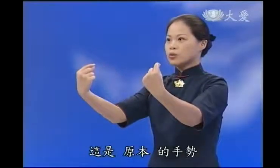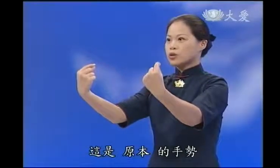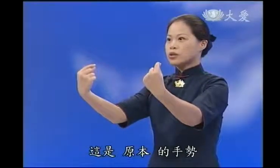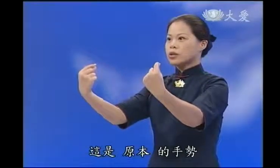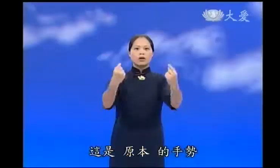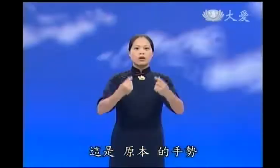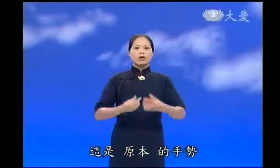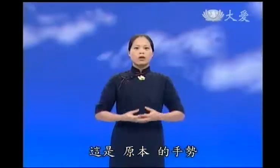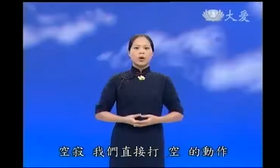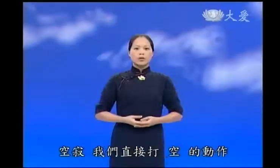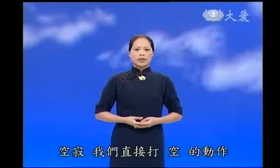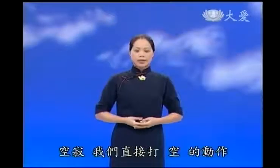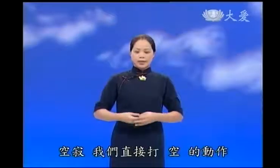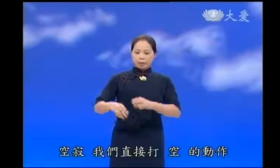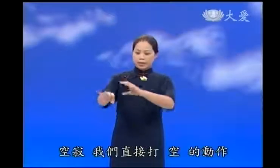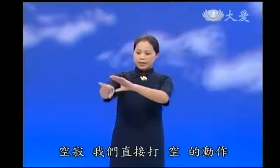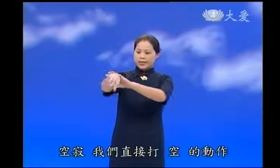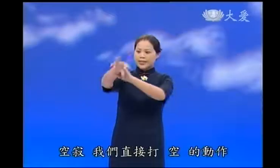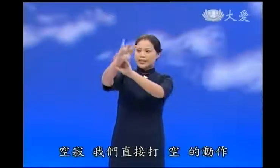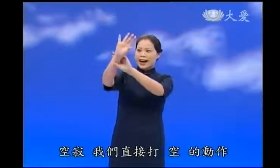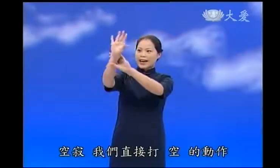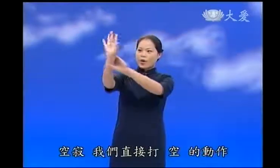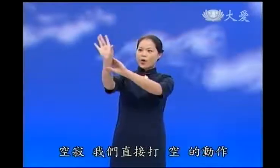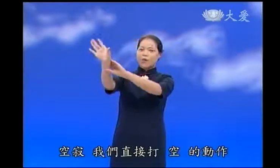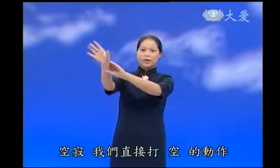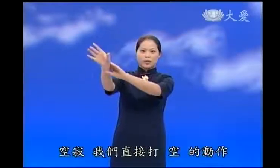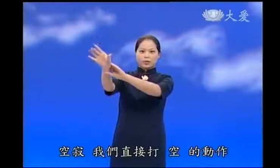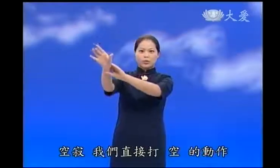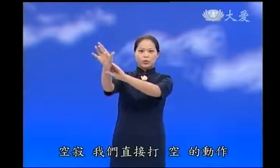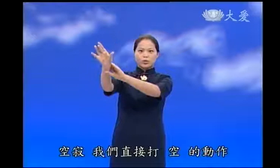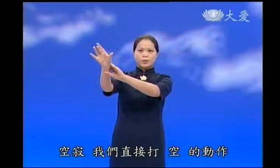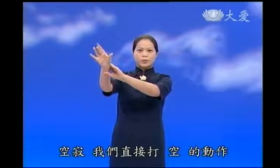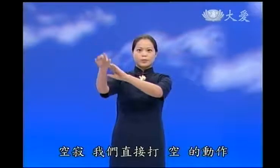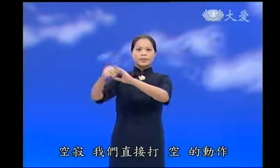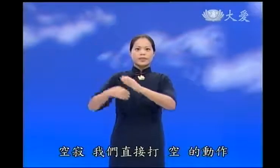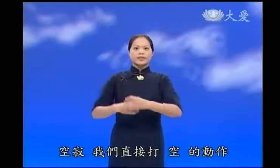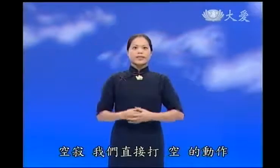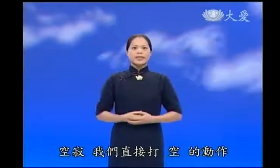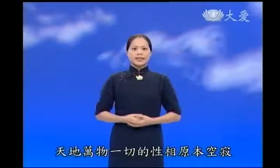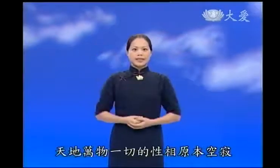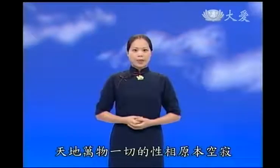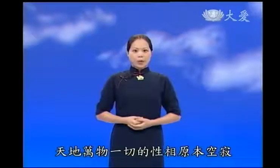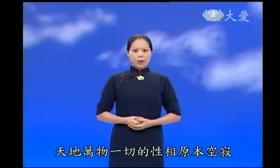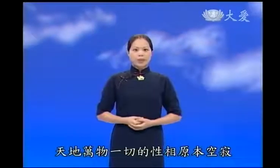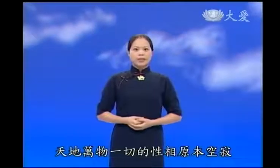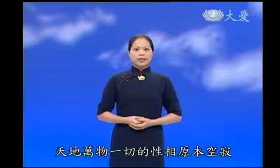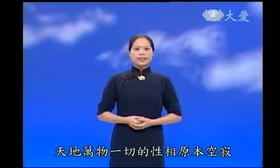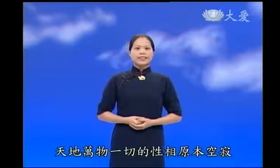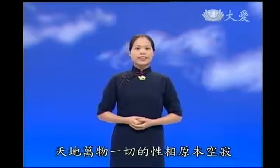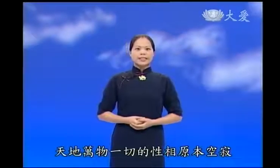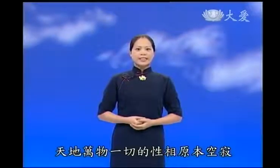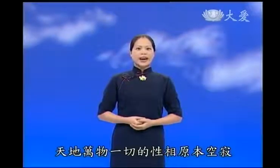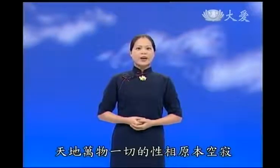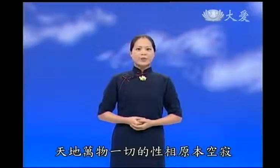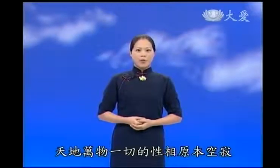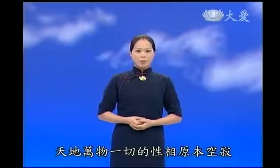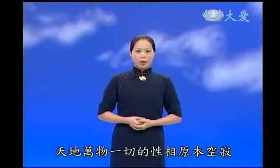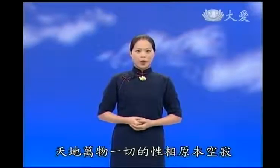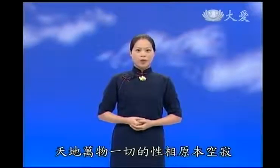势。空寂我们直接打空的动作。天地万物一切的性相原本空